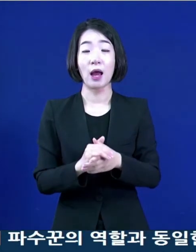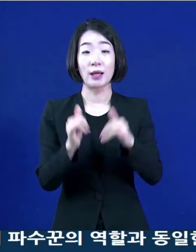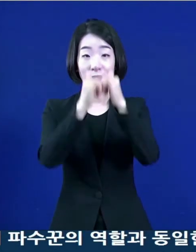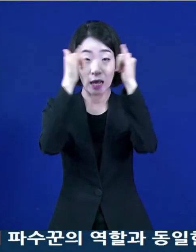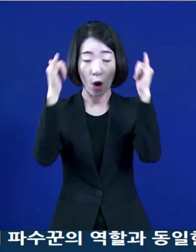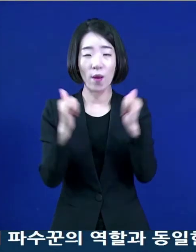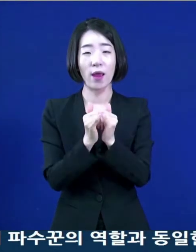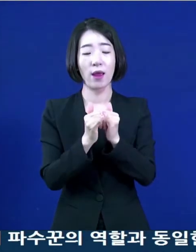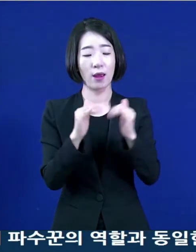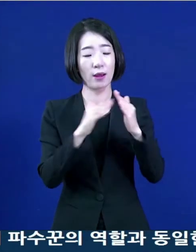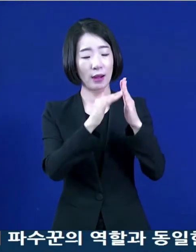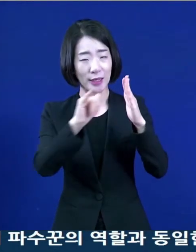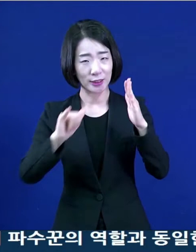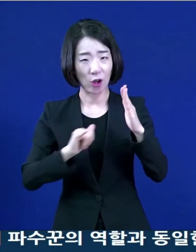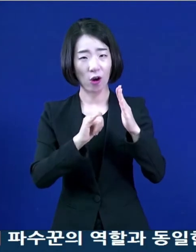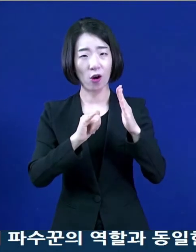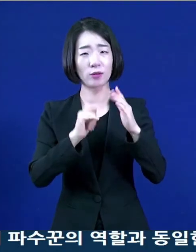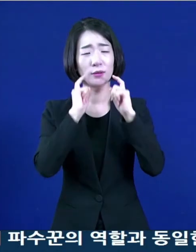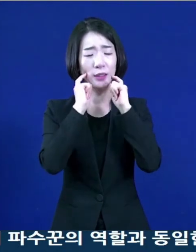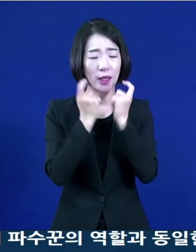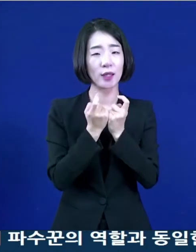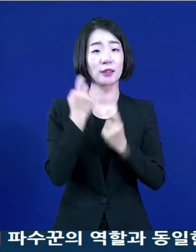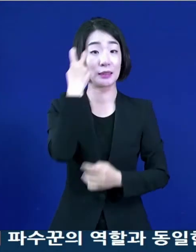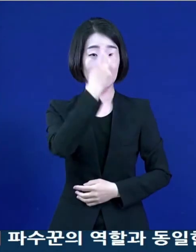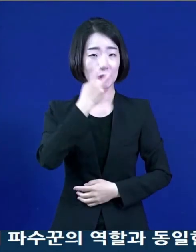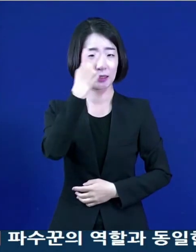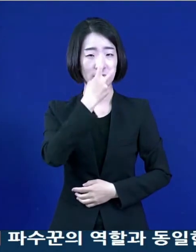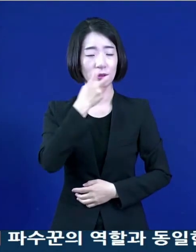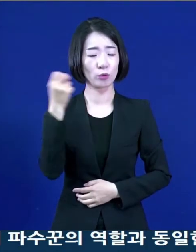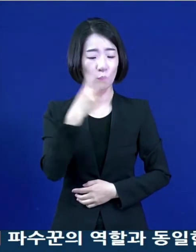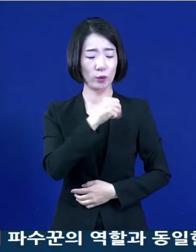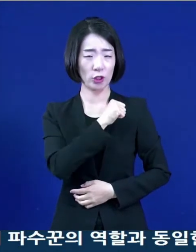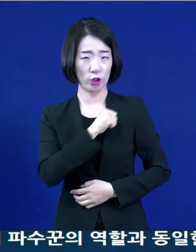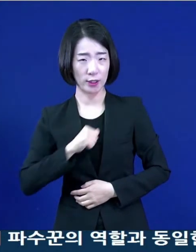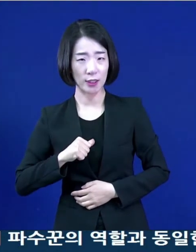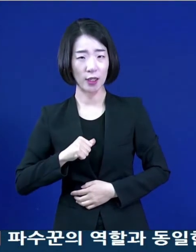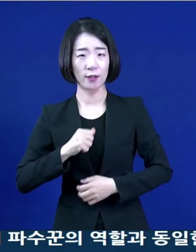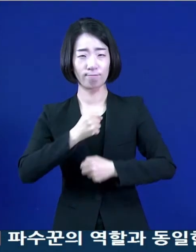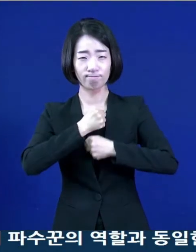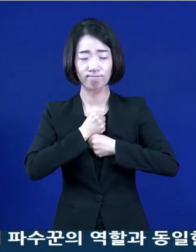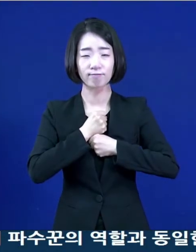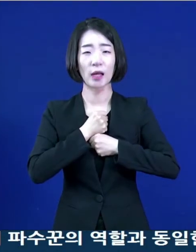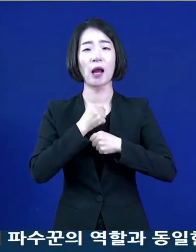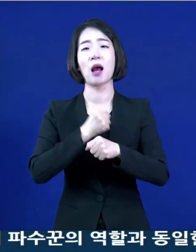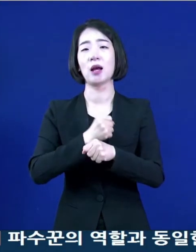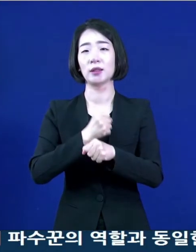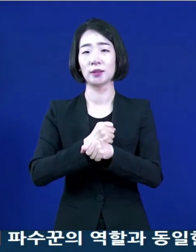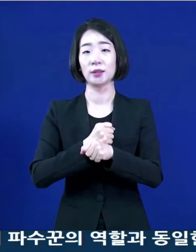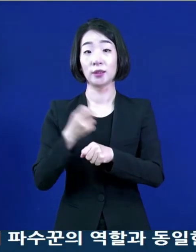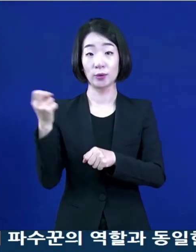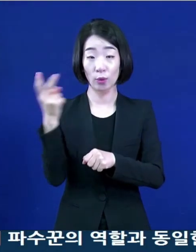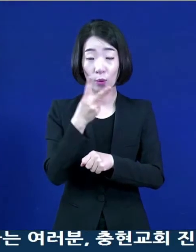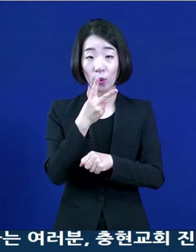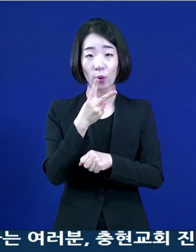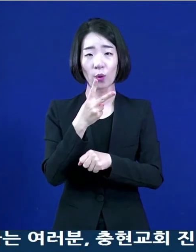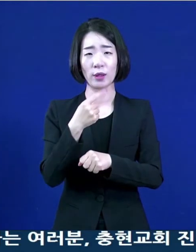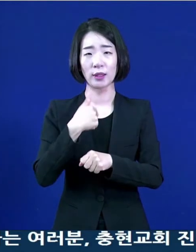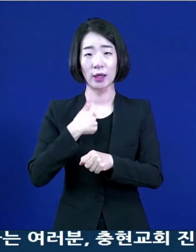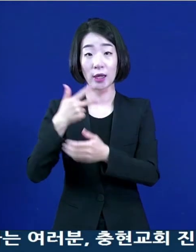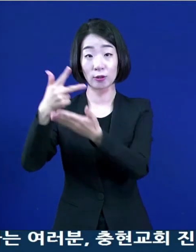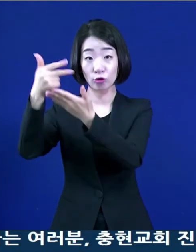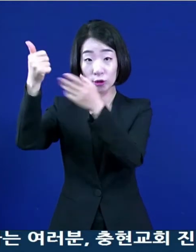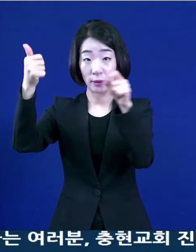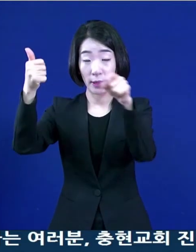깨어있는, 절제할 줄 아는, 그 절제가 하던 것 중단하는 절제뿐만 아니라 내가 주님